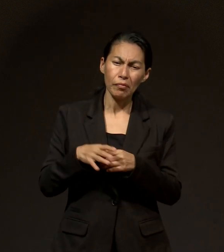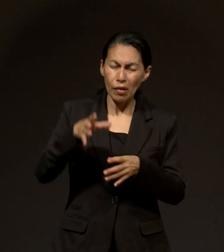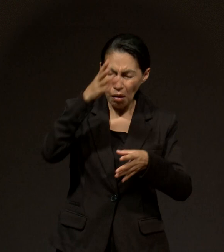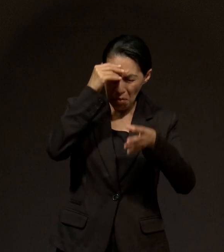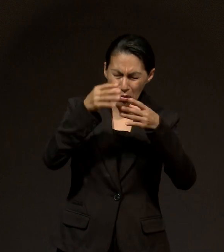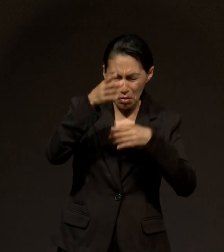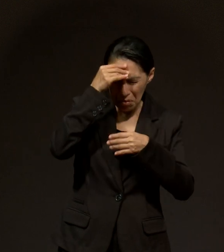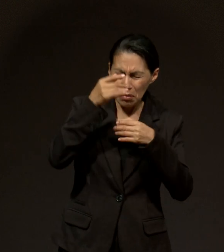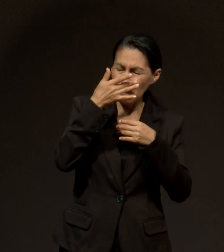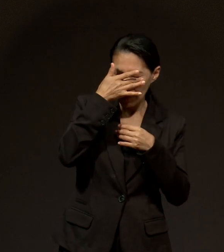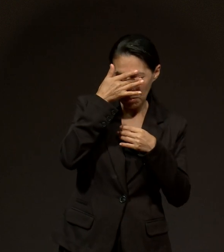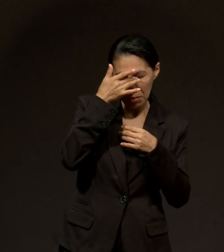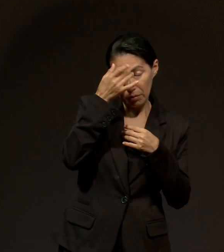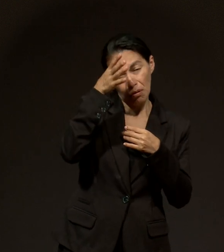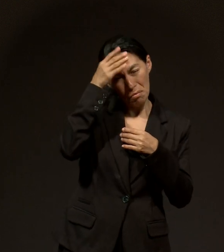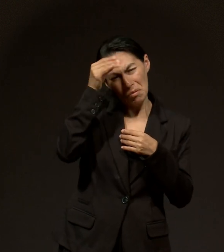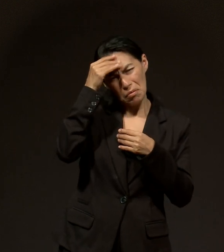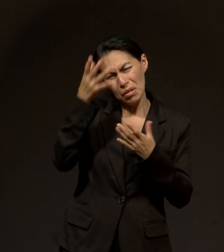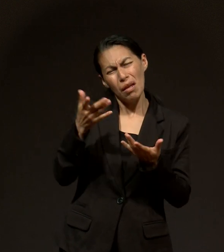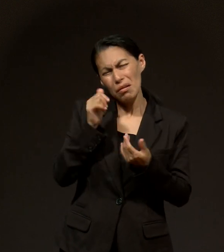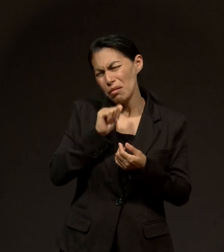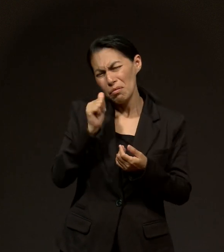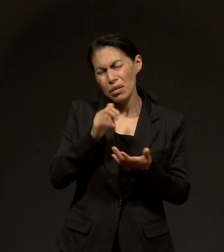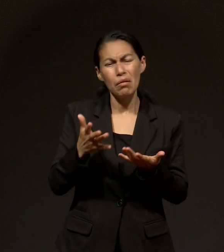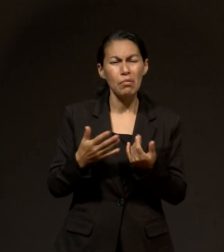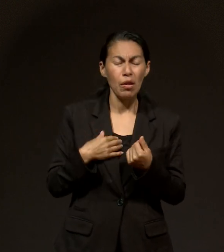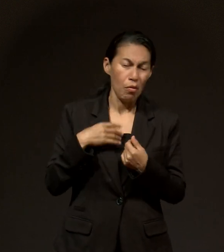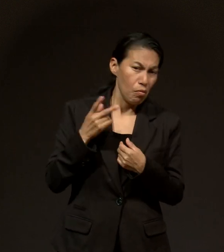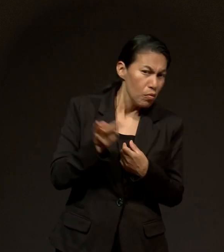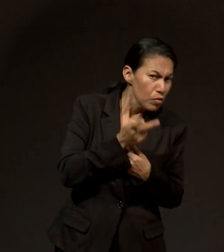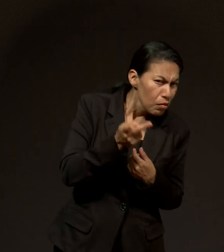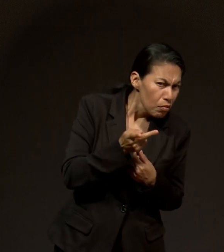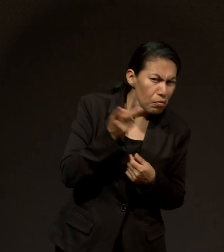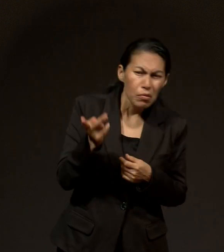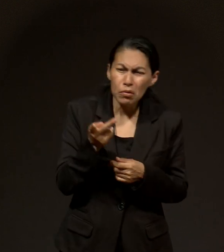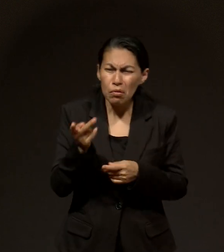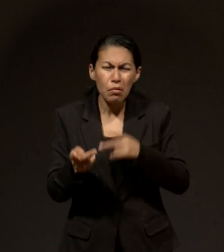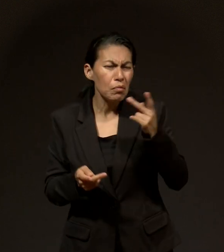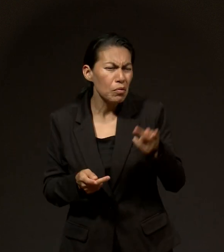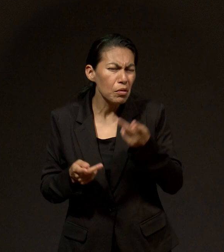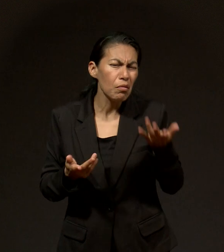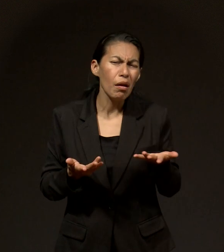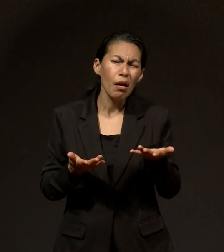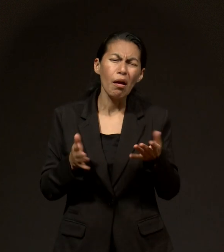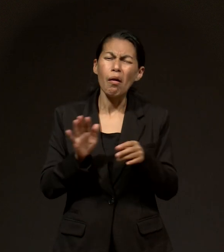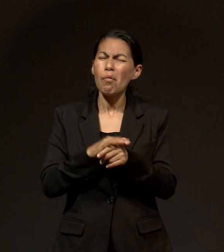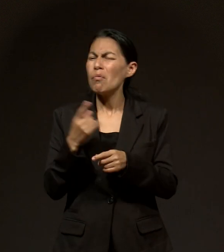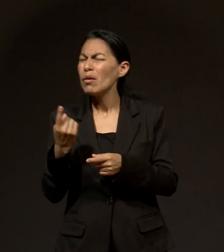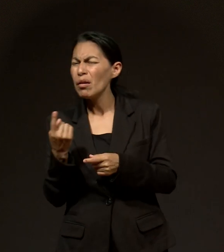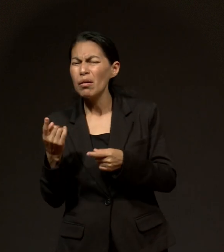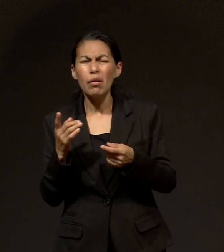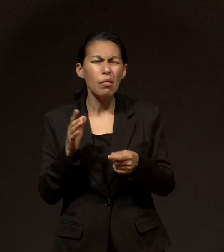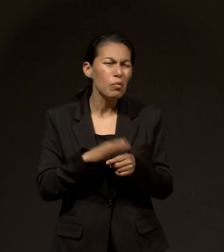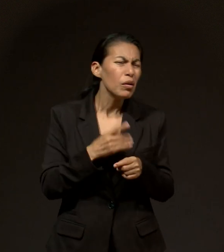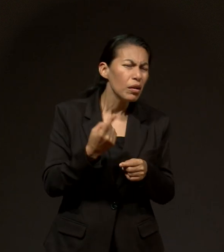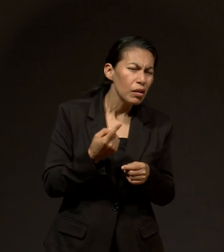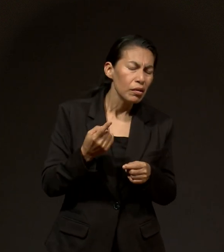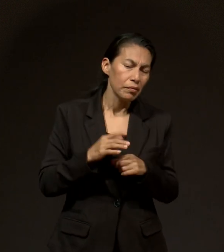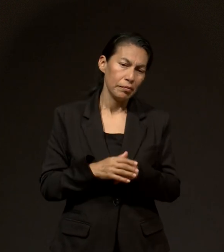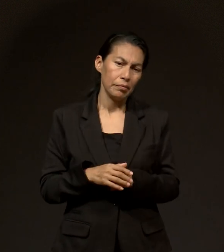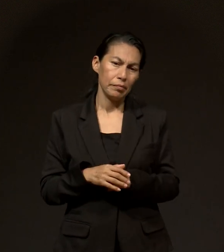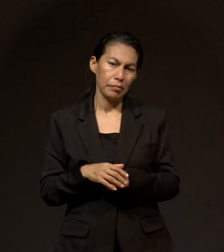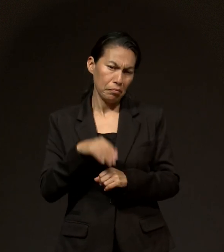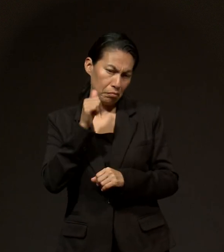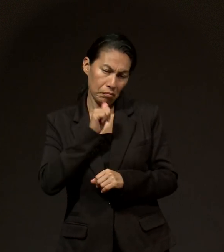siempre. Y siempre, yo era muy preguntona. Y yo preguntaba, pues, cosas como de que, ay, ¿por qué hacían esto